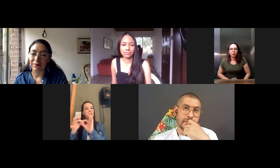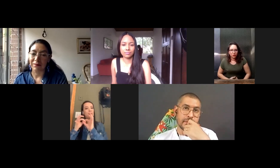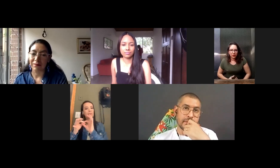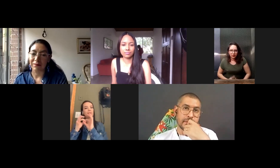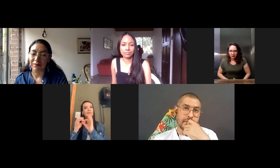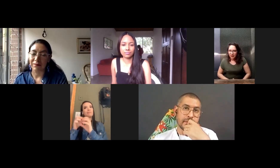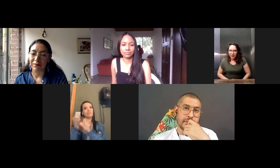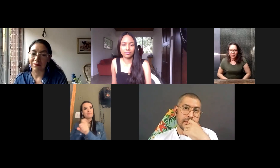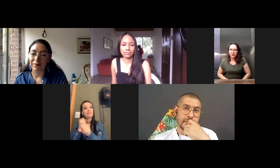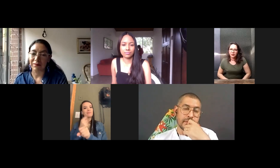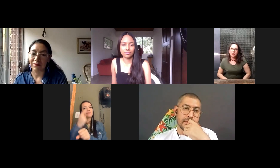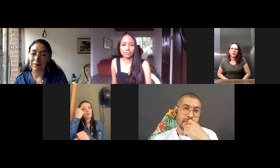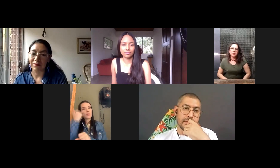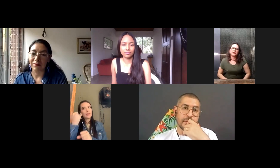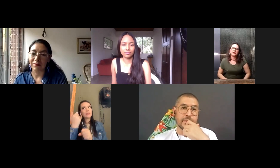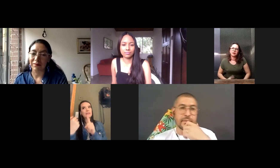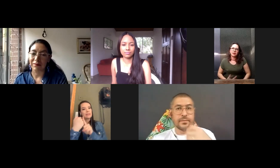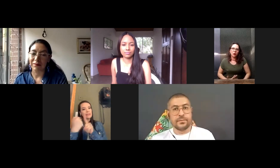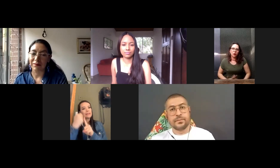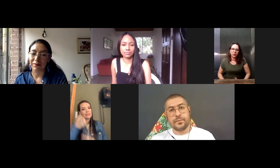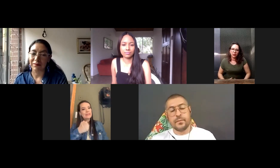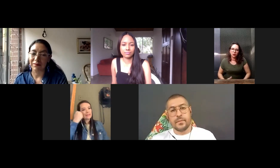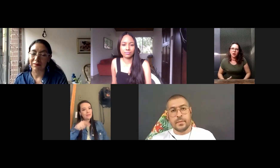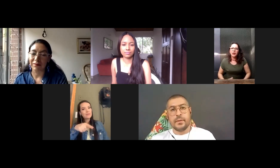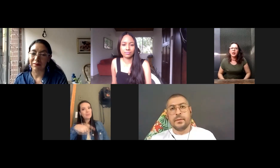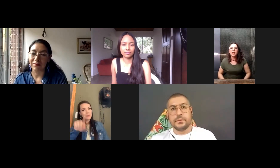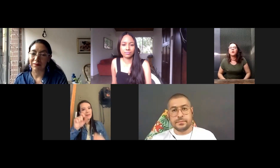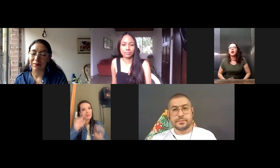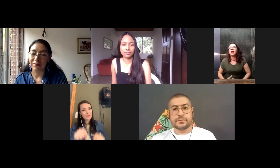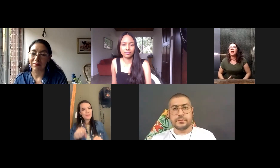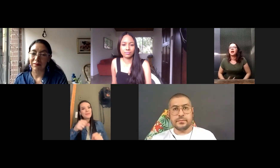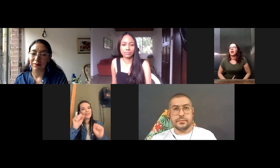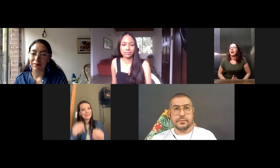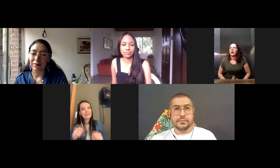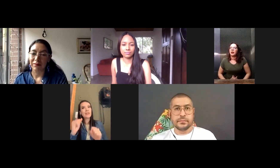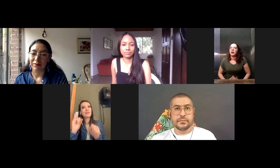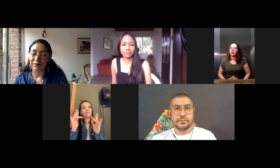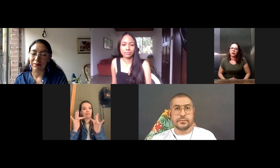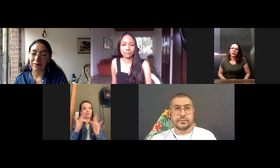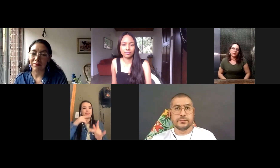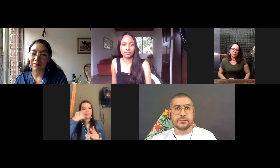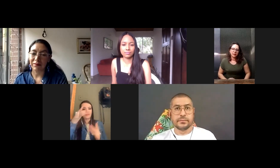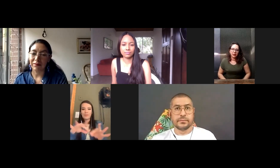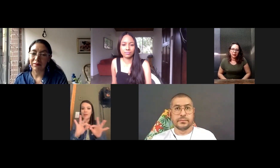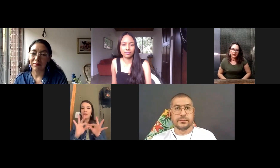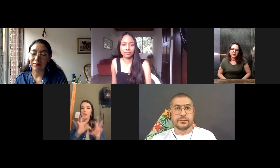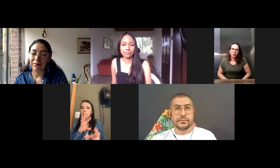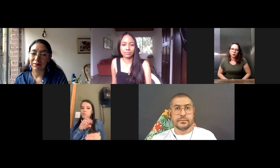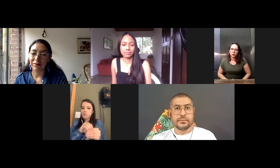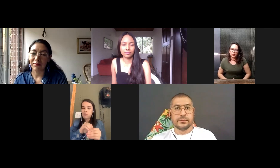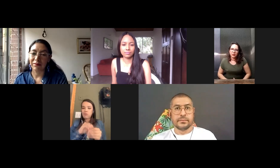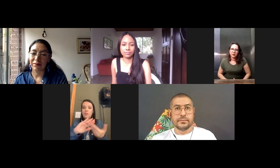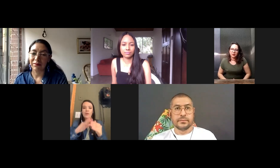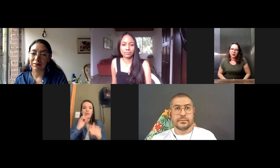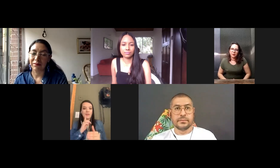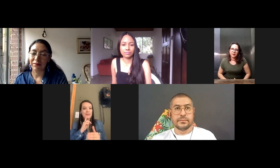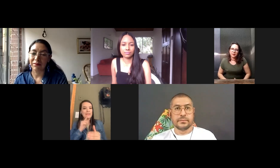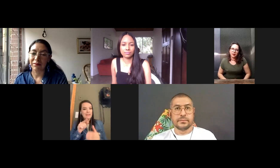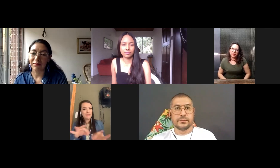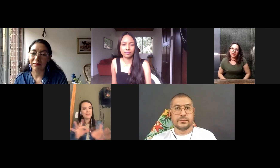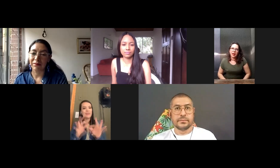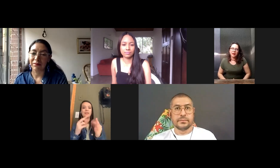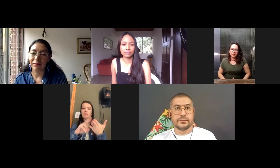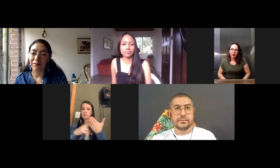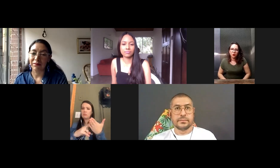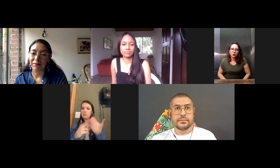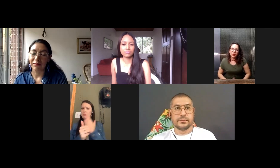decían, no, sí, dale que si eres capaz, has estado en contacto con la lengua y vas a ser capaz de hacerlo. Entonces